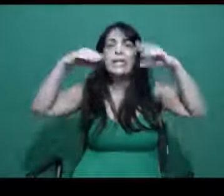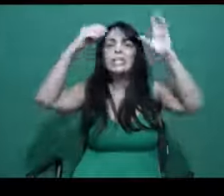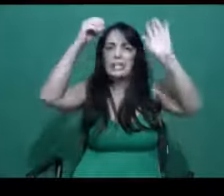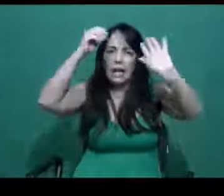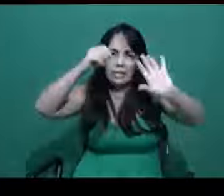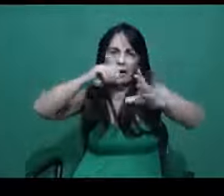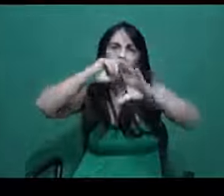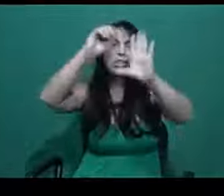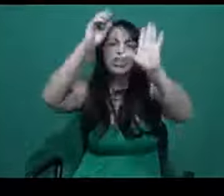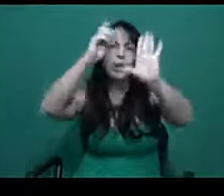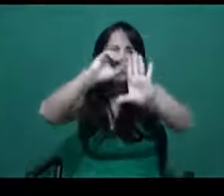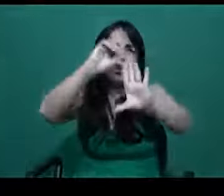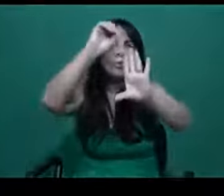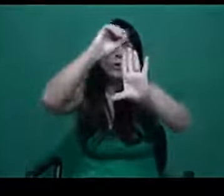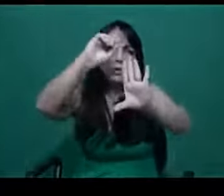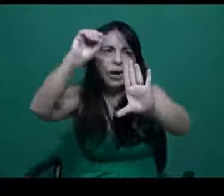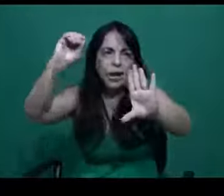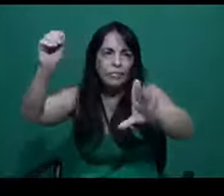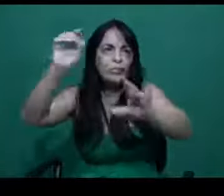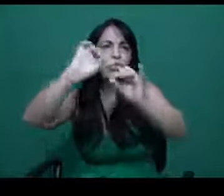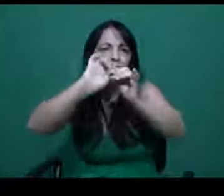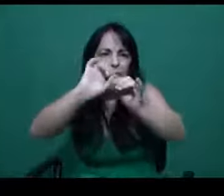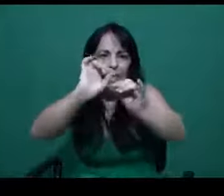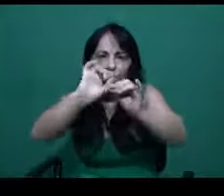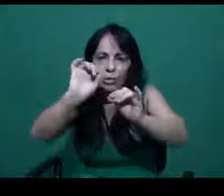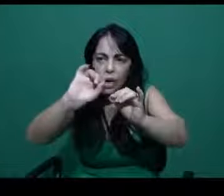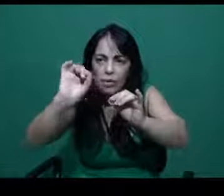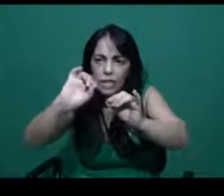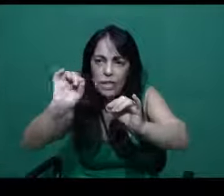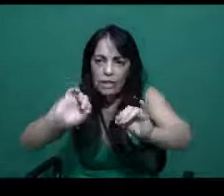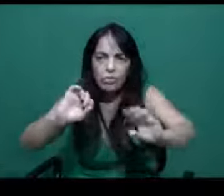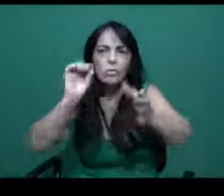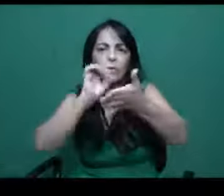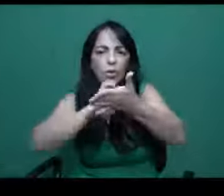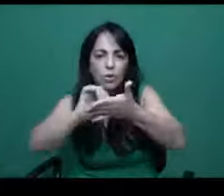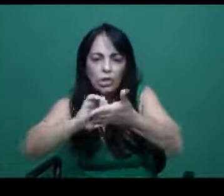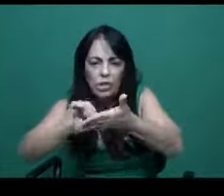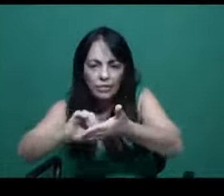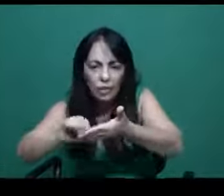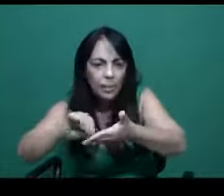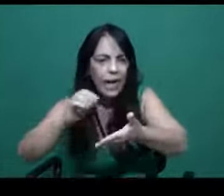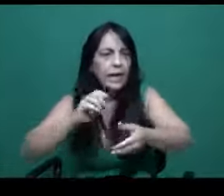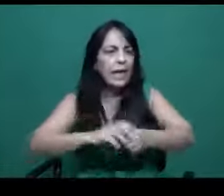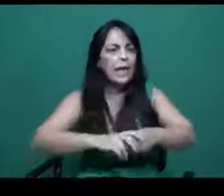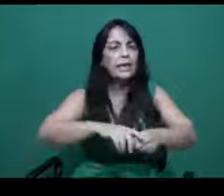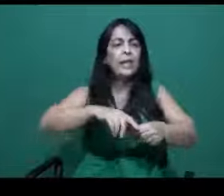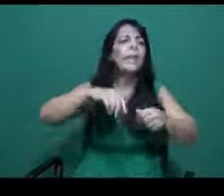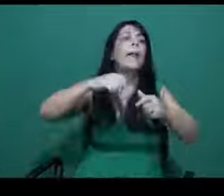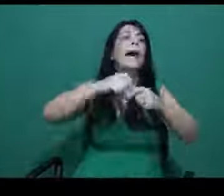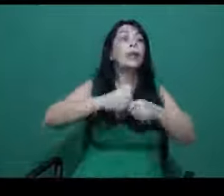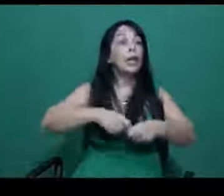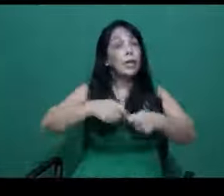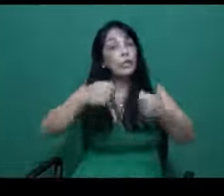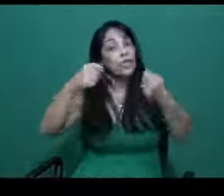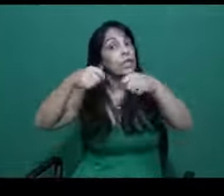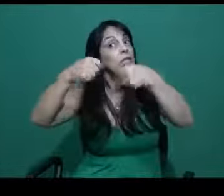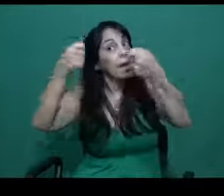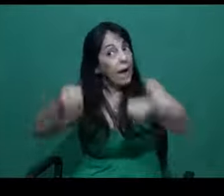Mas cada um escreveu, botou lá a figurinha, botou lá o desenho do bolo, escreveu para quem. Agora temos que entregar